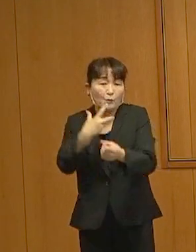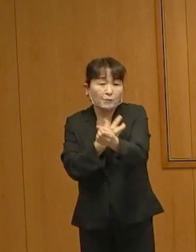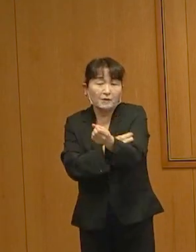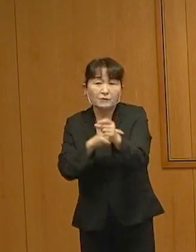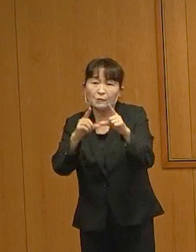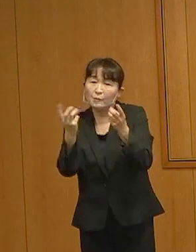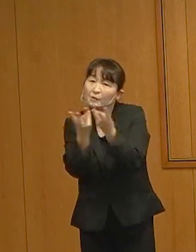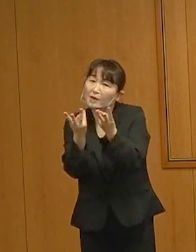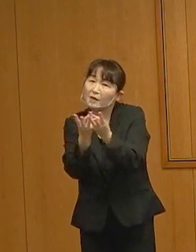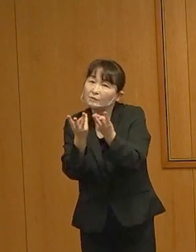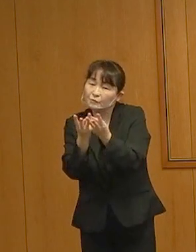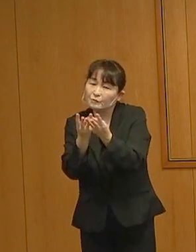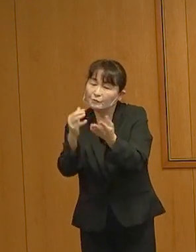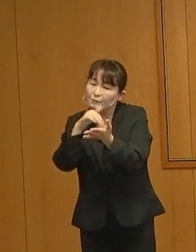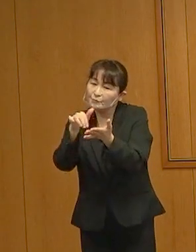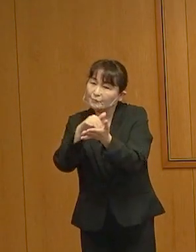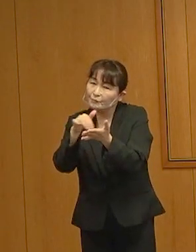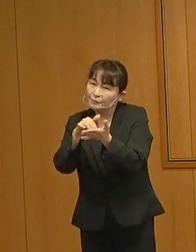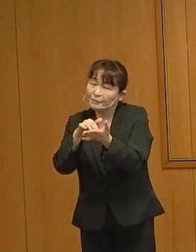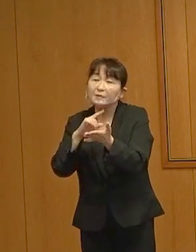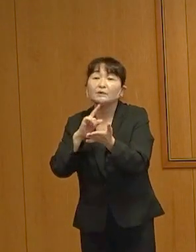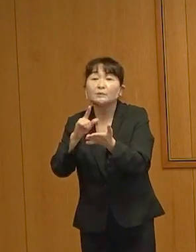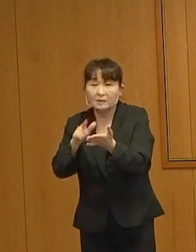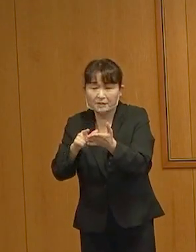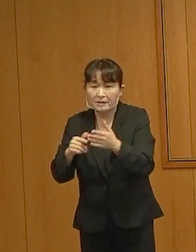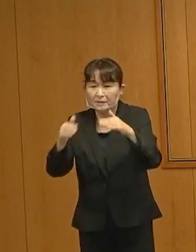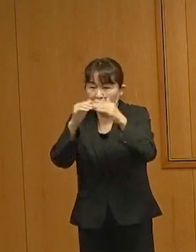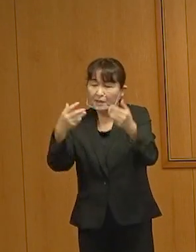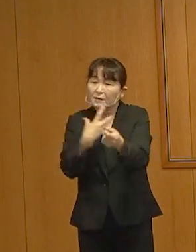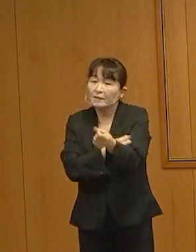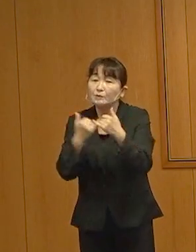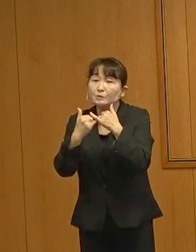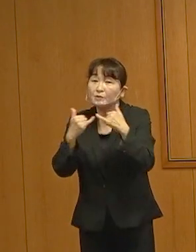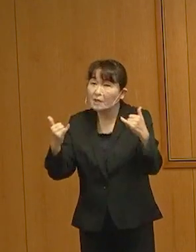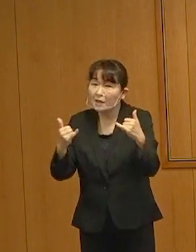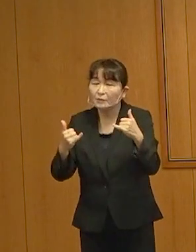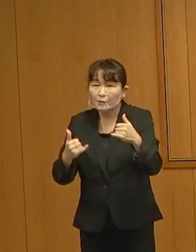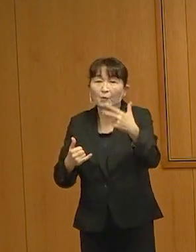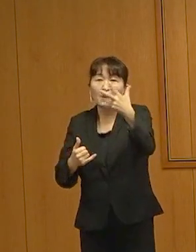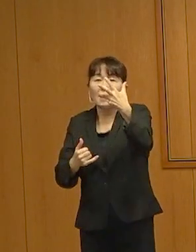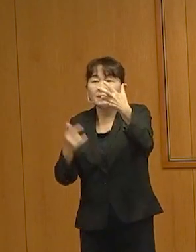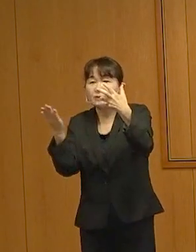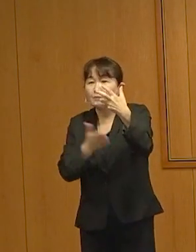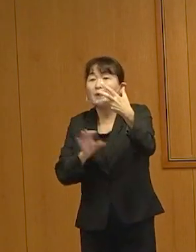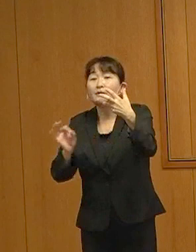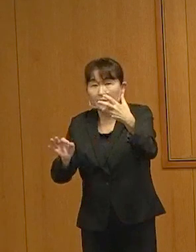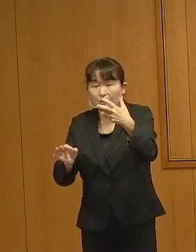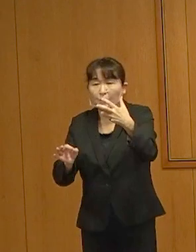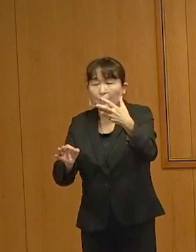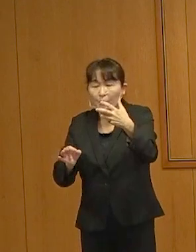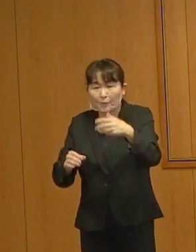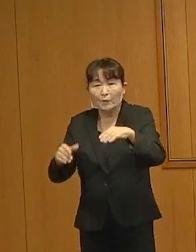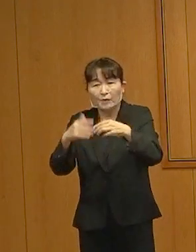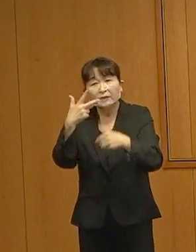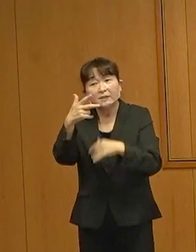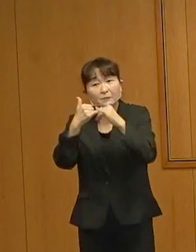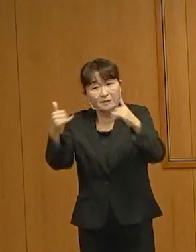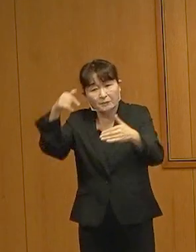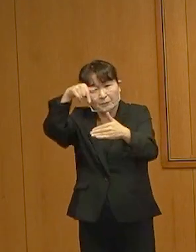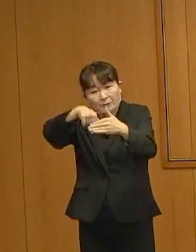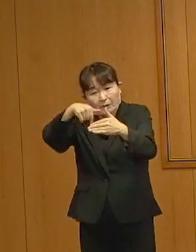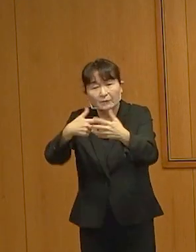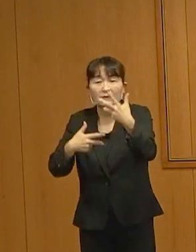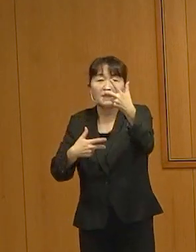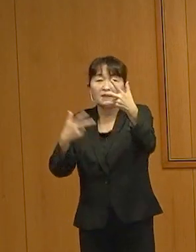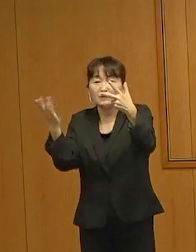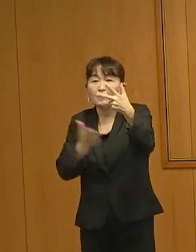込みなどから接種者の8割、全市民の7割の達成を